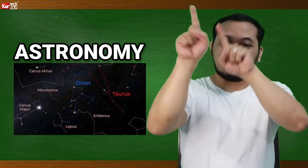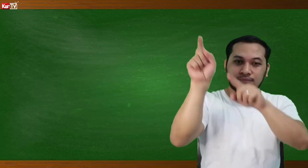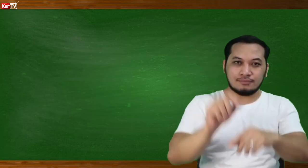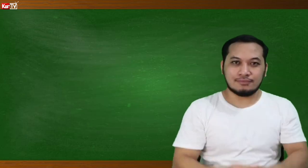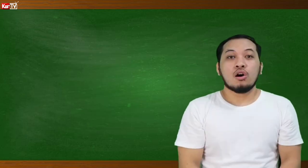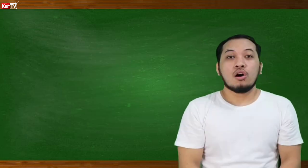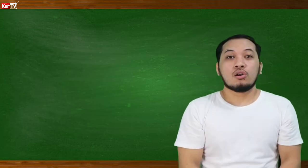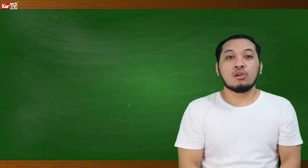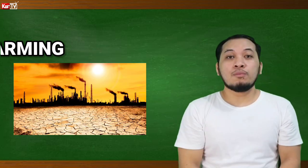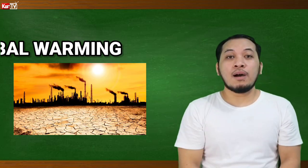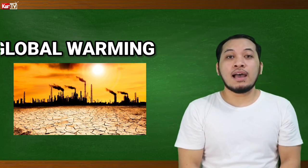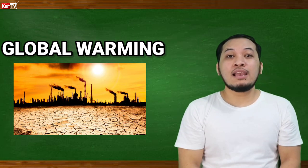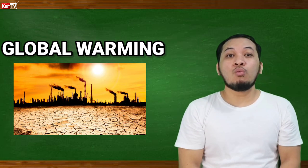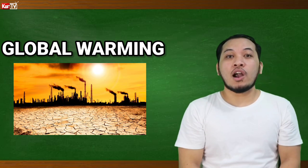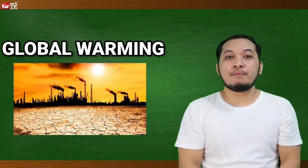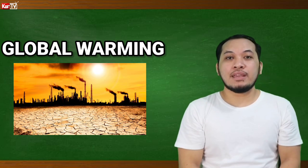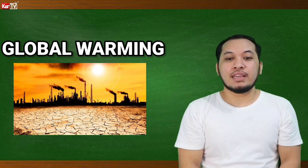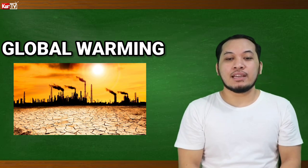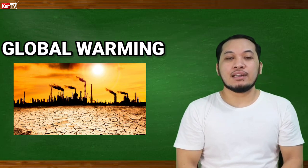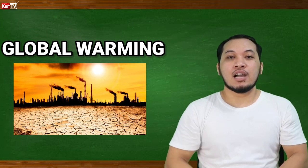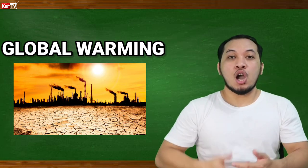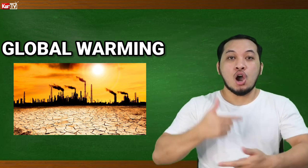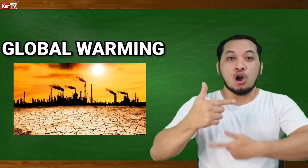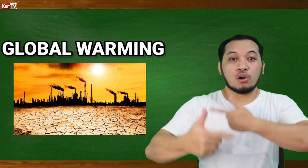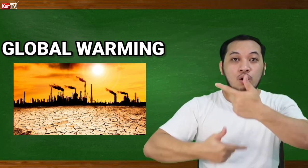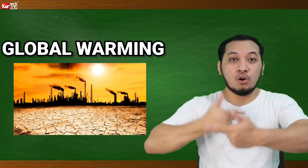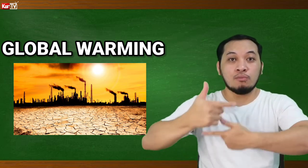global warming global